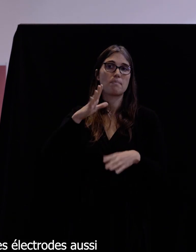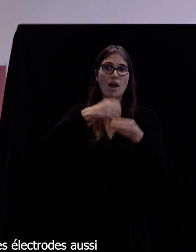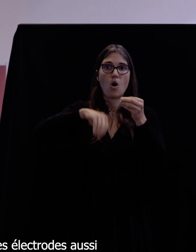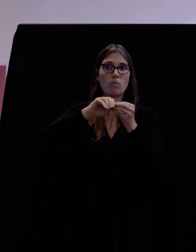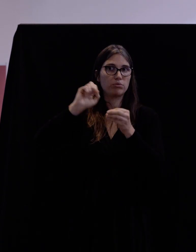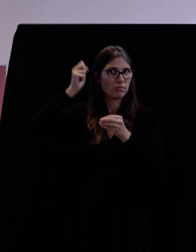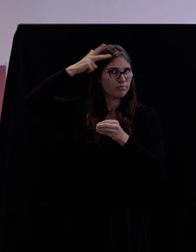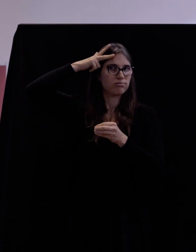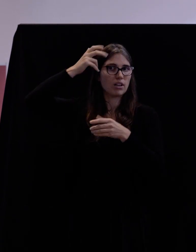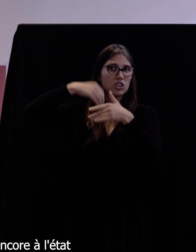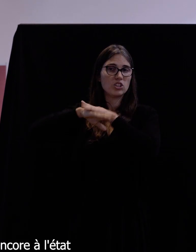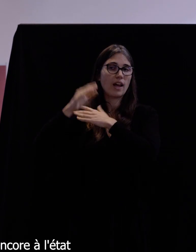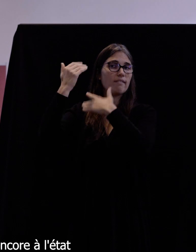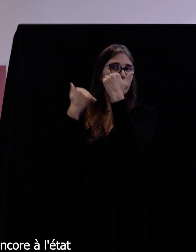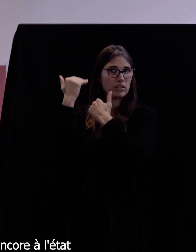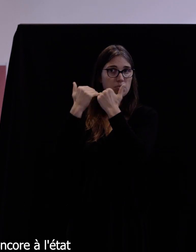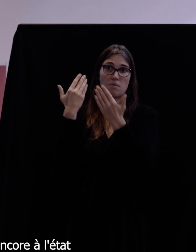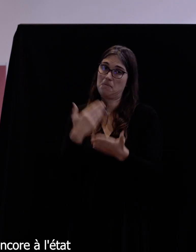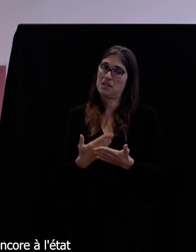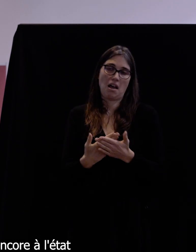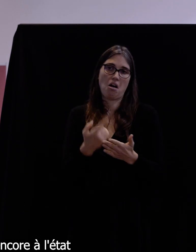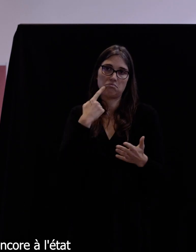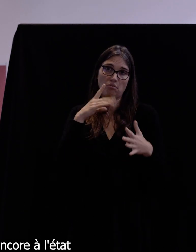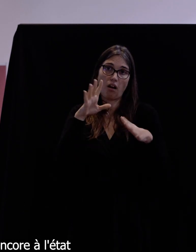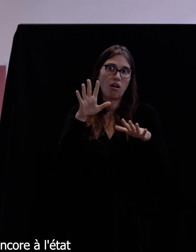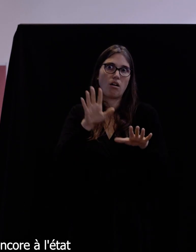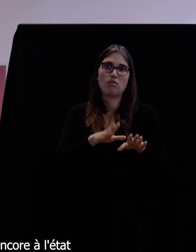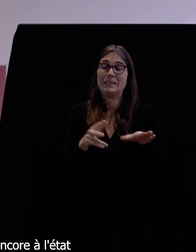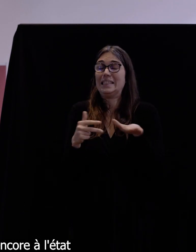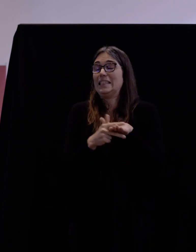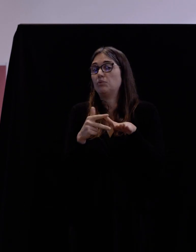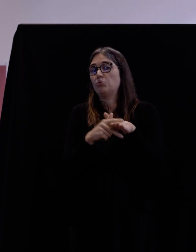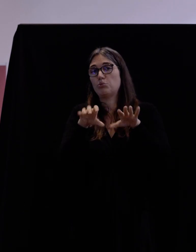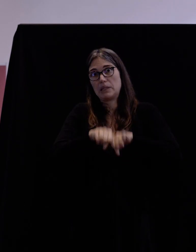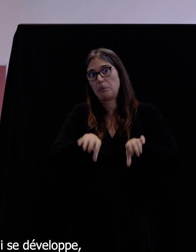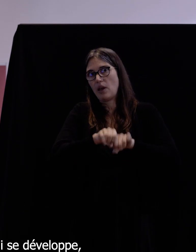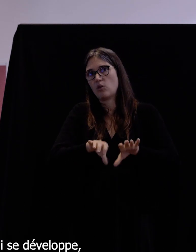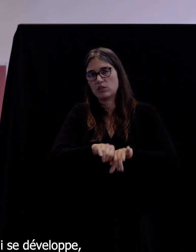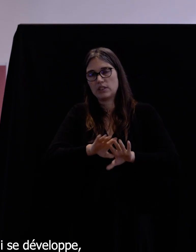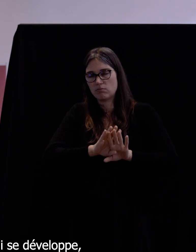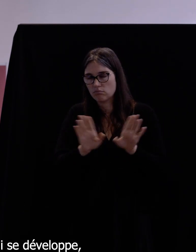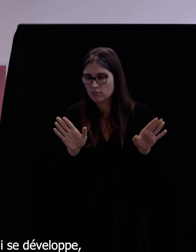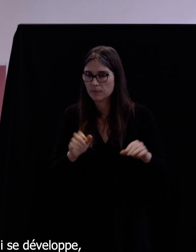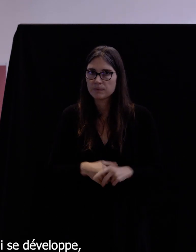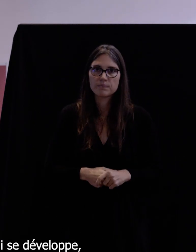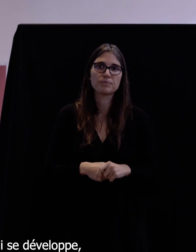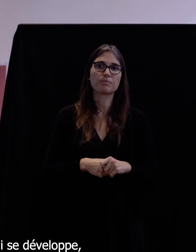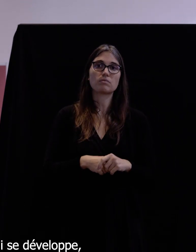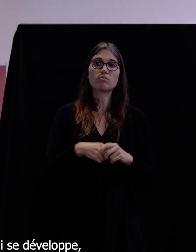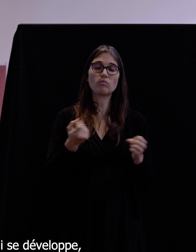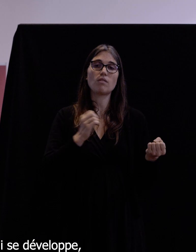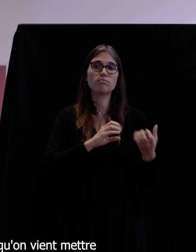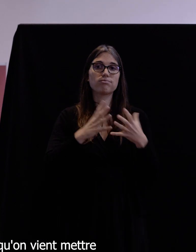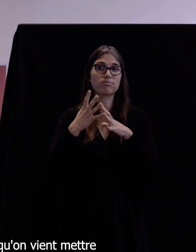dans le vestibule. Et ça reste encore à l'état extrêmement expérimental, sachant que ce qui se développe, c'est des